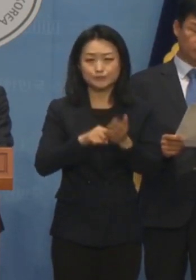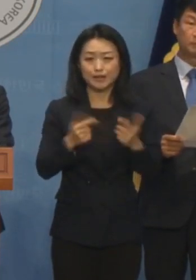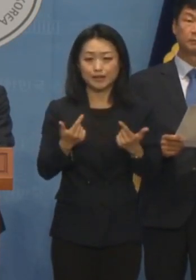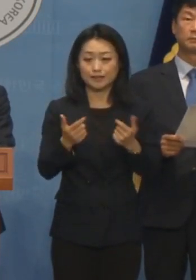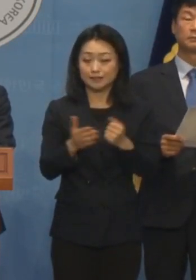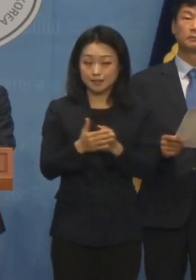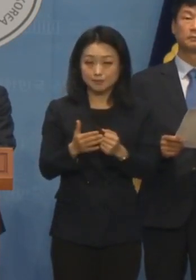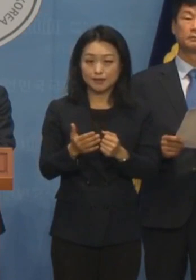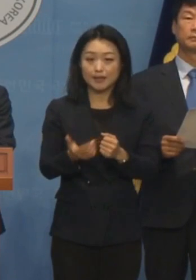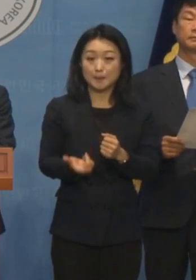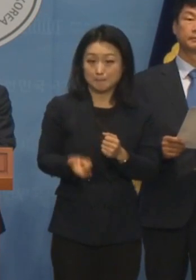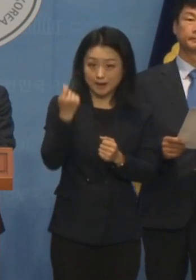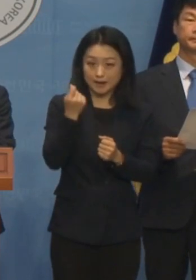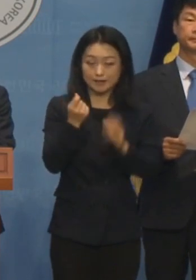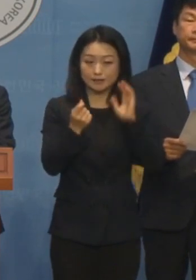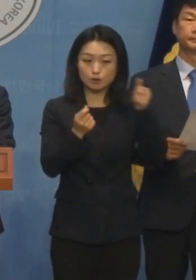하루빨리